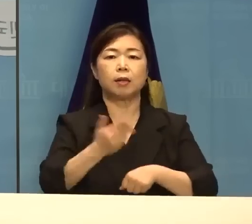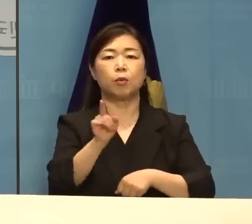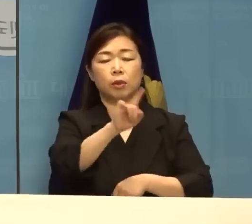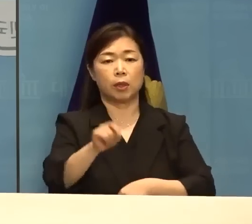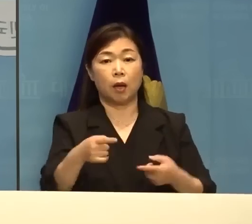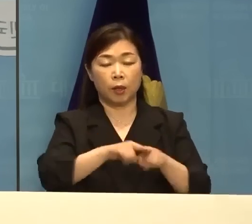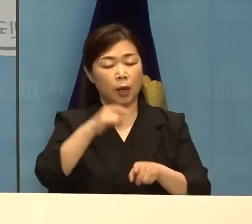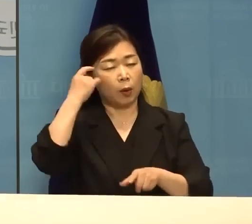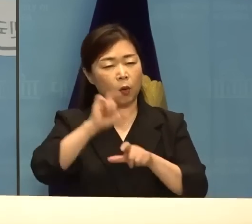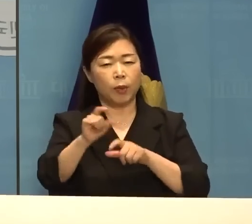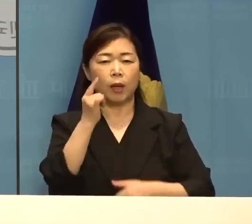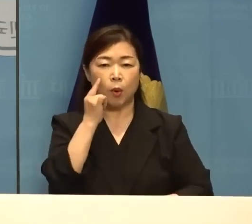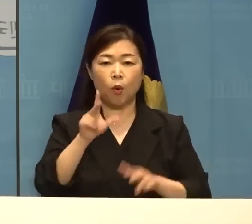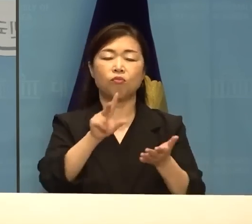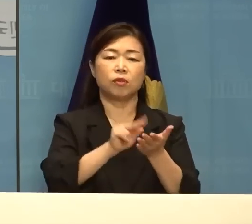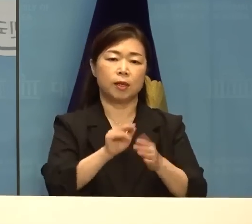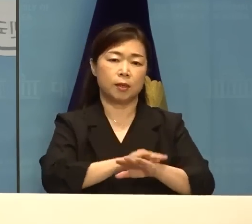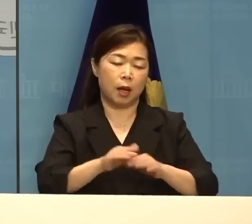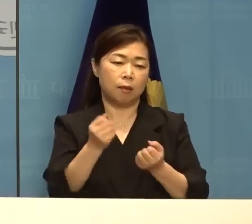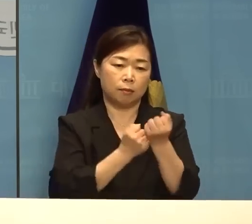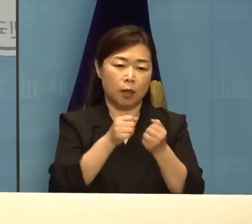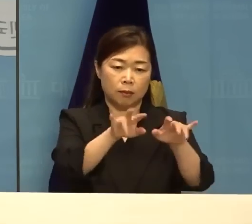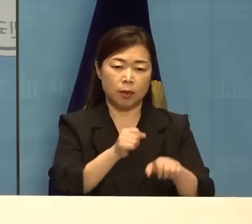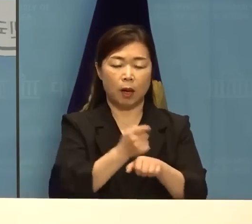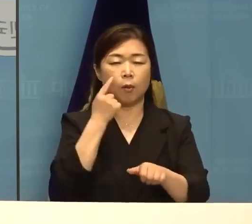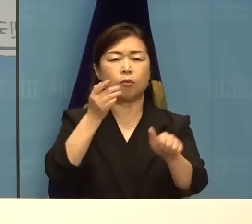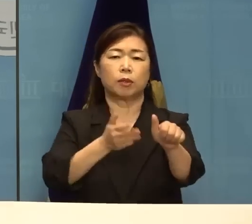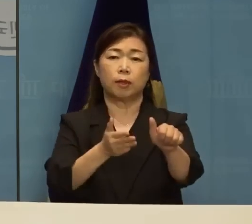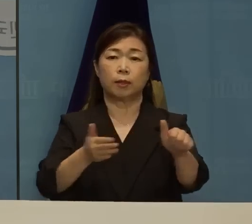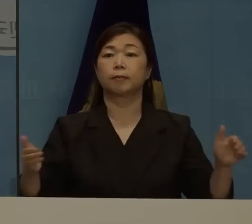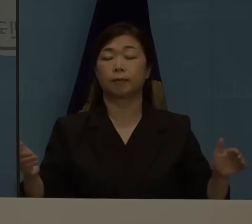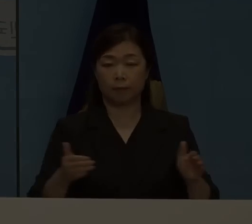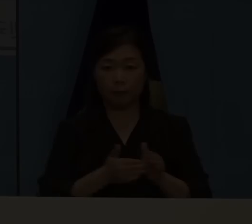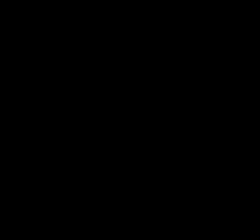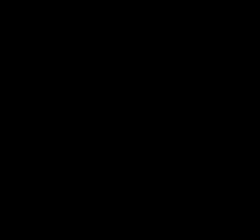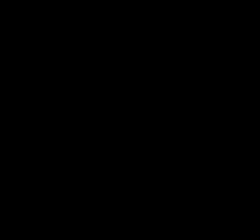생각하시고 고민하시면서 이 문제를 잘 다루어 주시기를 간곡히 부탁드립니다. 감사합니다.